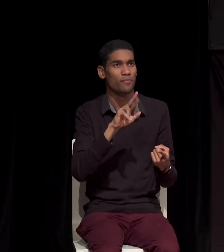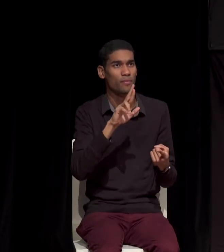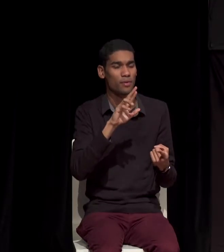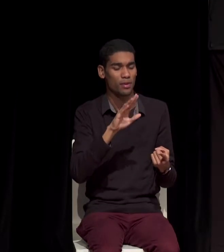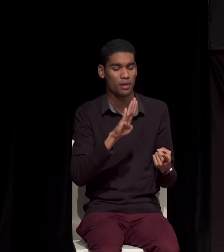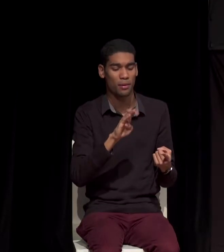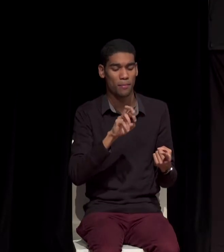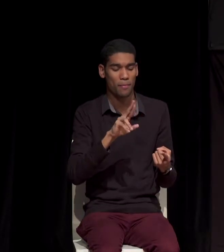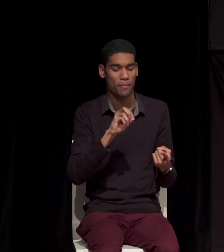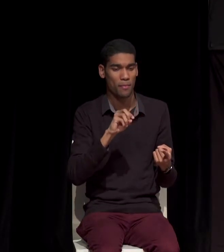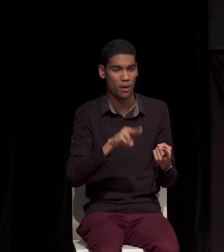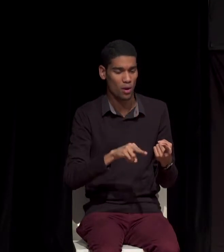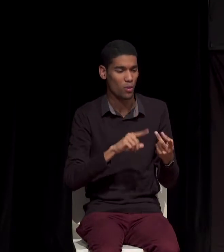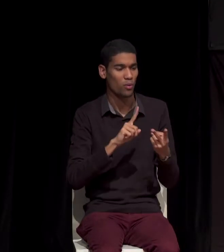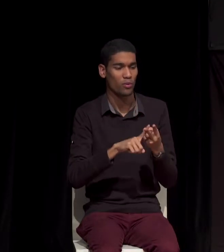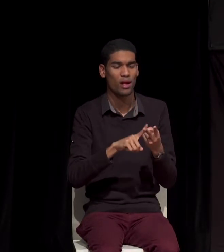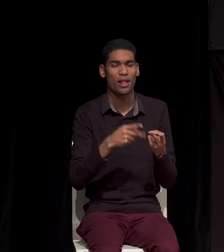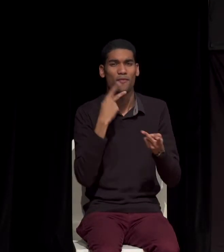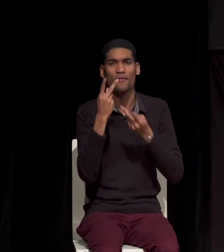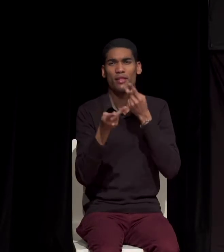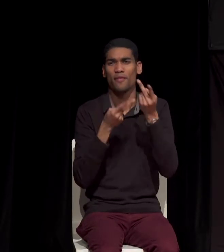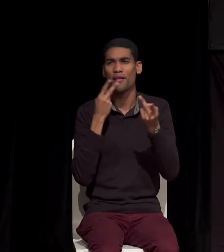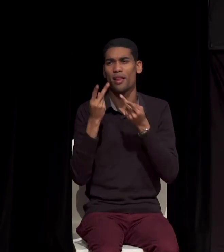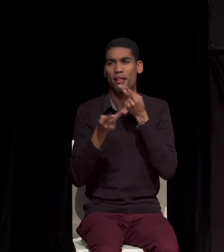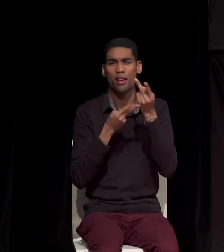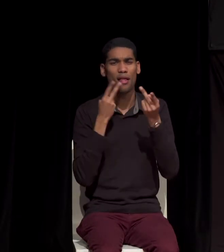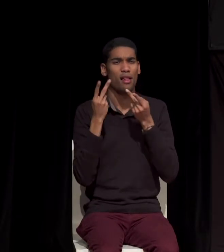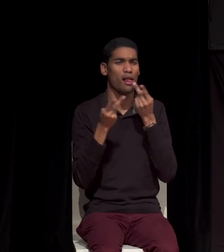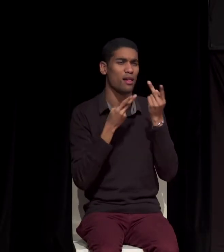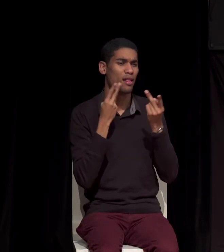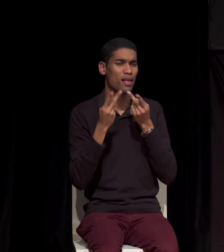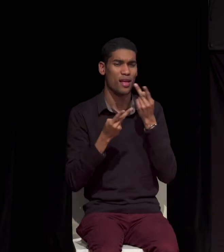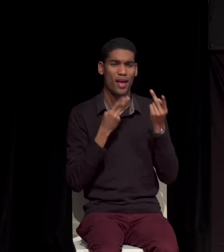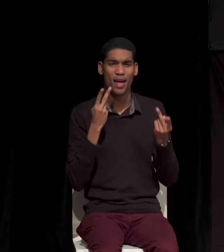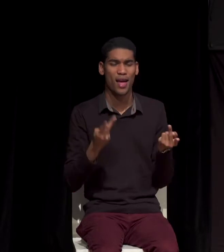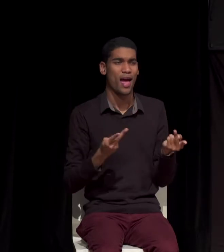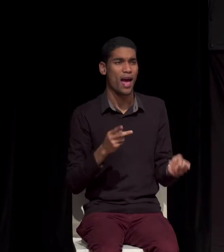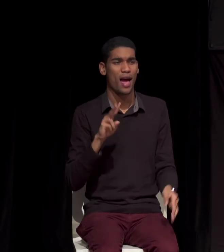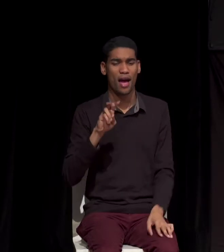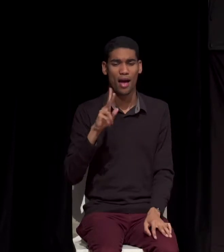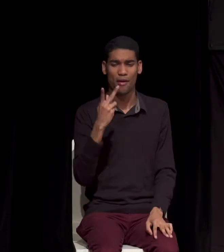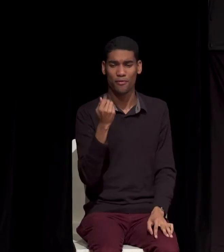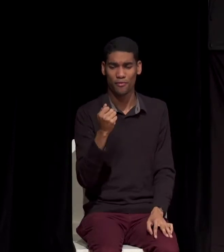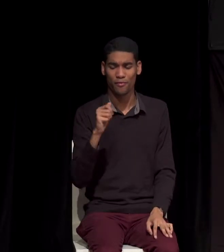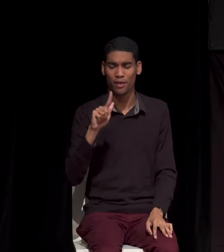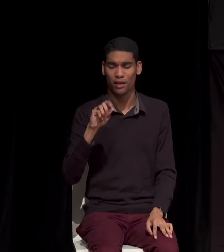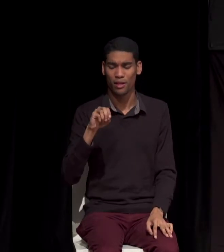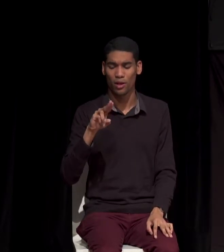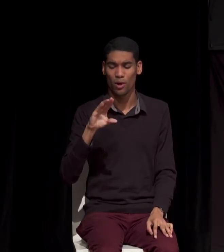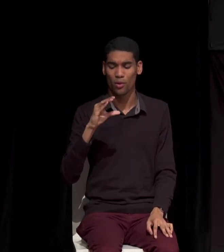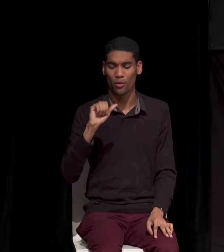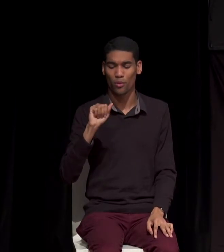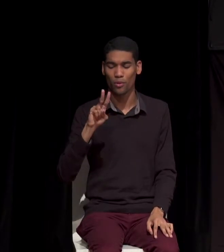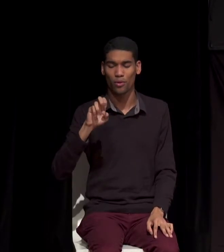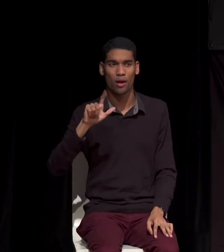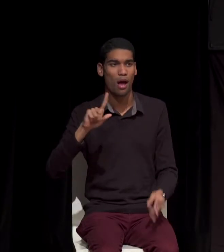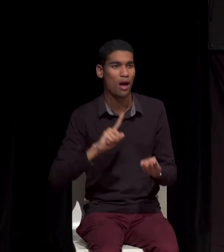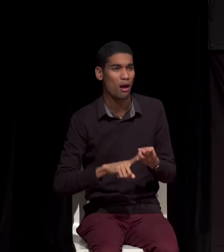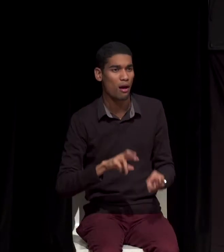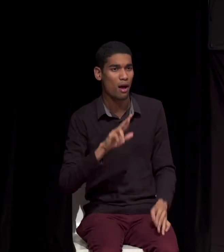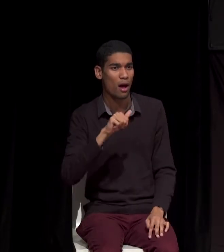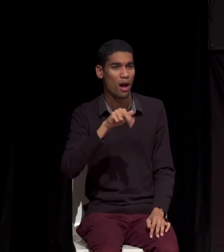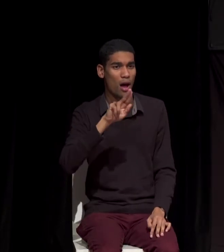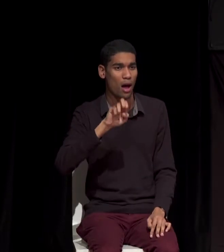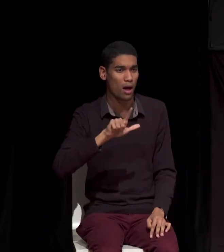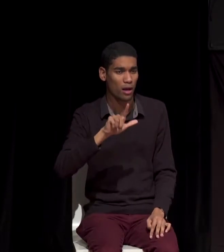Elas falam assim, ó, pá, pá, pá, pá, pá, pá, pá, que nem eu fico lá. Lélia Gonzalez, vocês conhecem também? Raquel Nascimento,